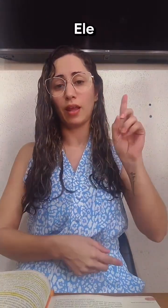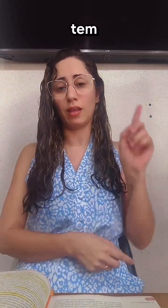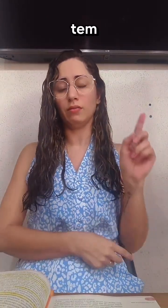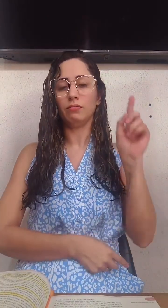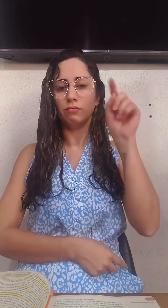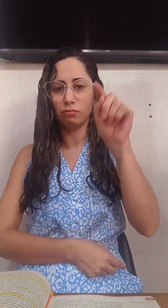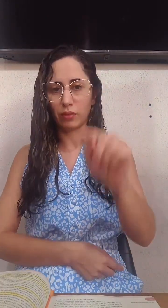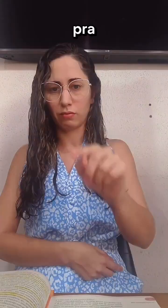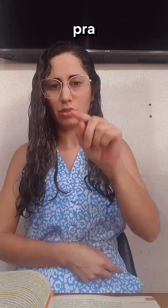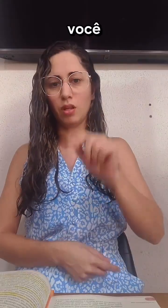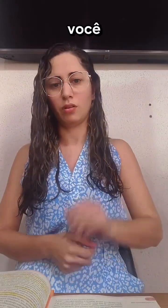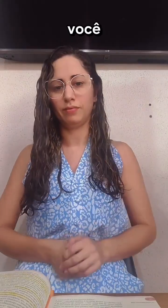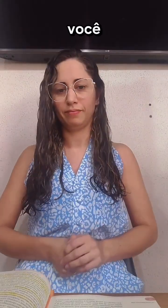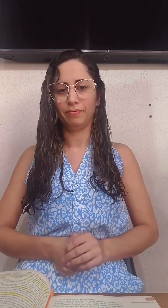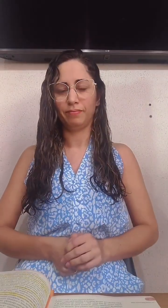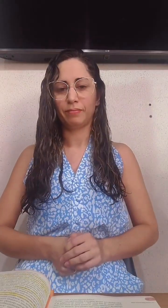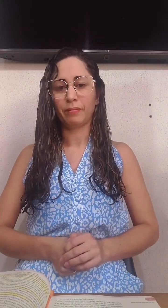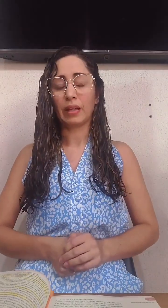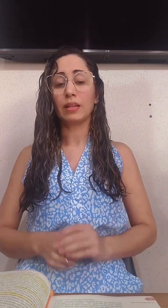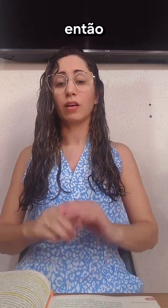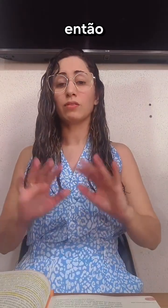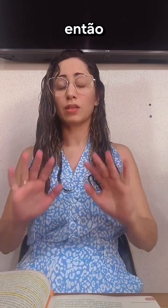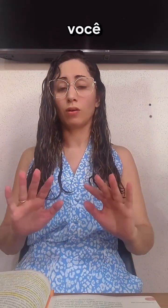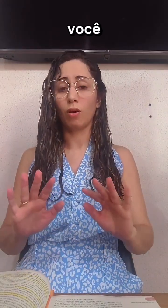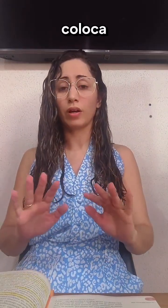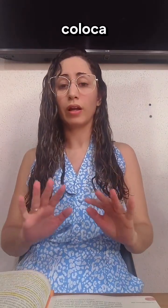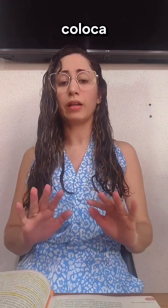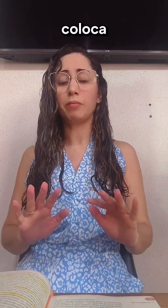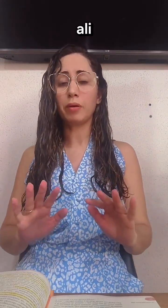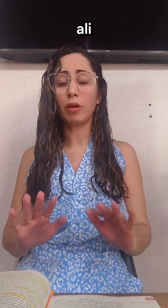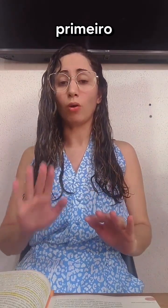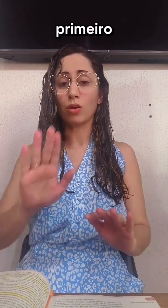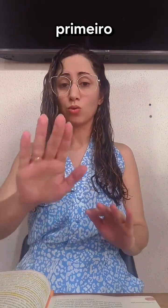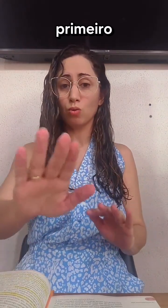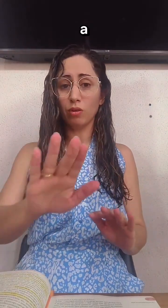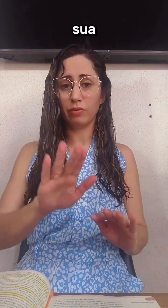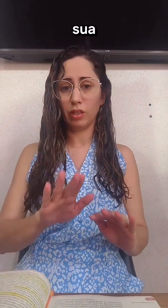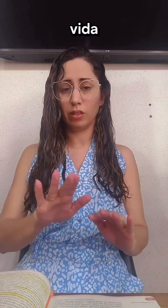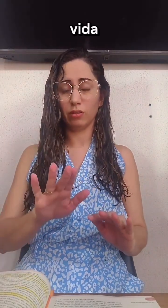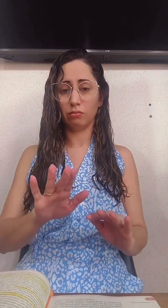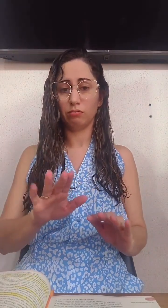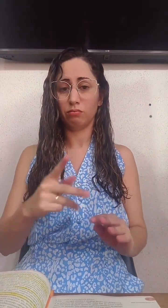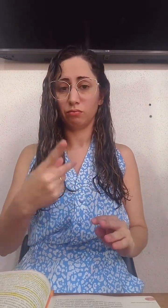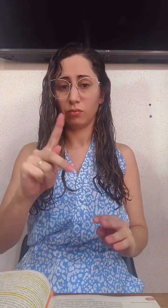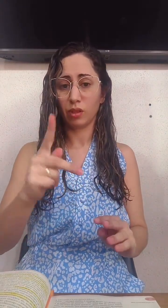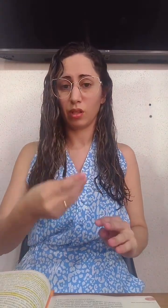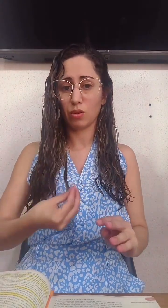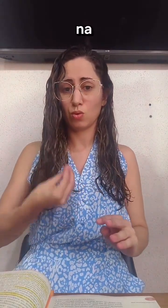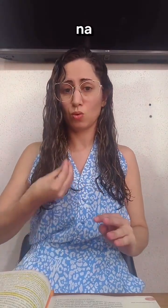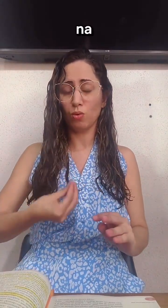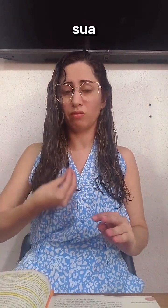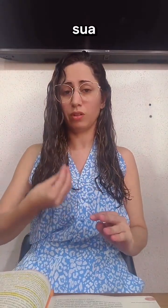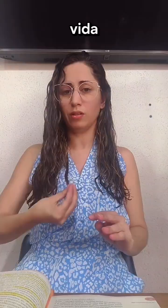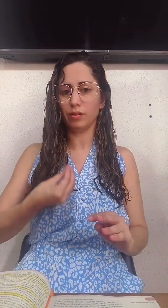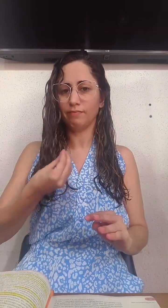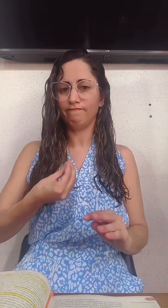tem para você. Então você coloca ali primeiro, ó, a sua vida, na sua vida,